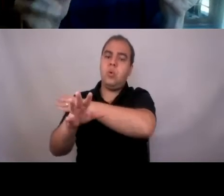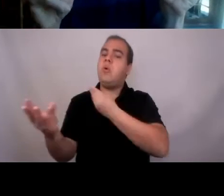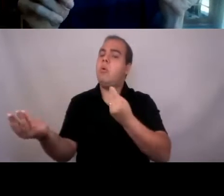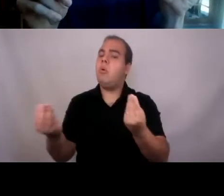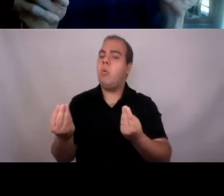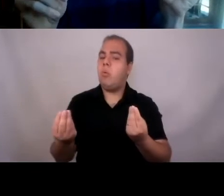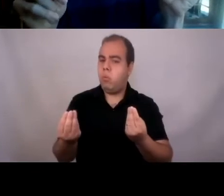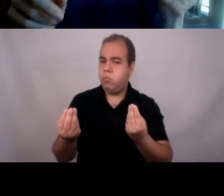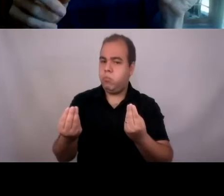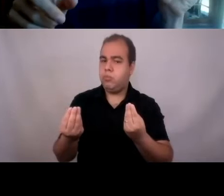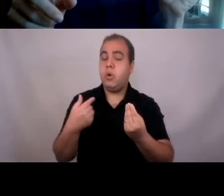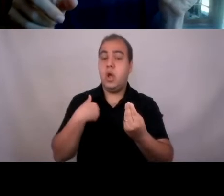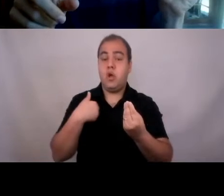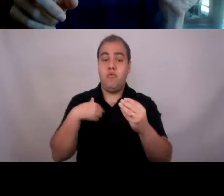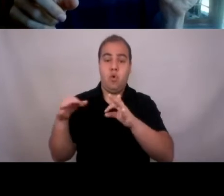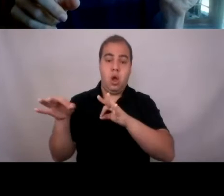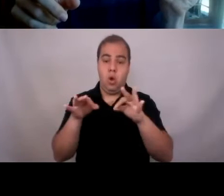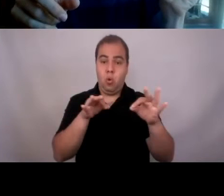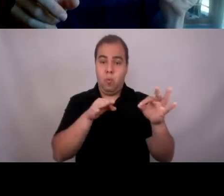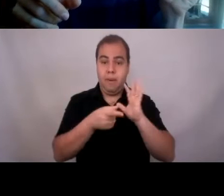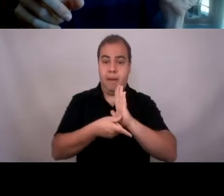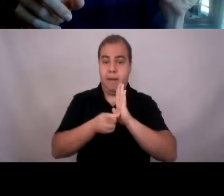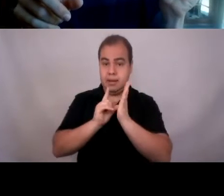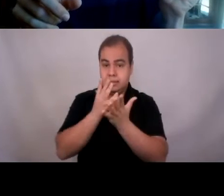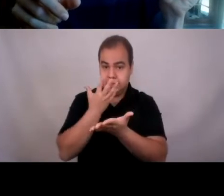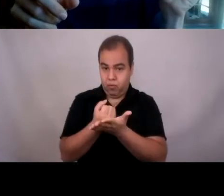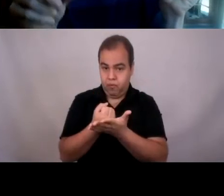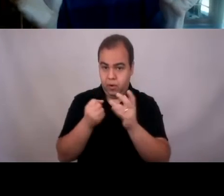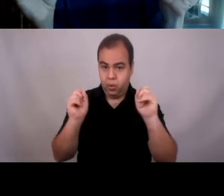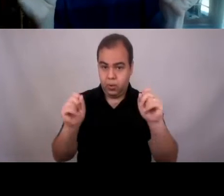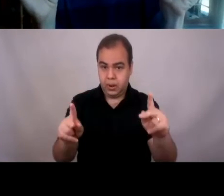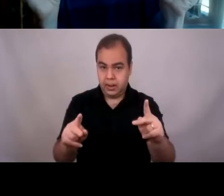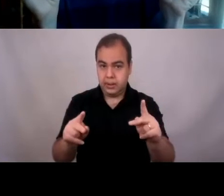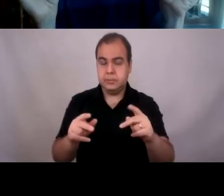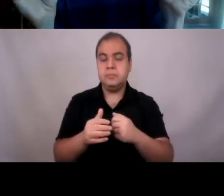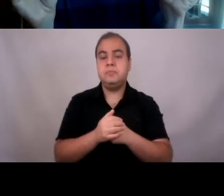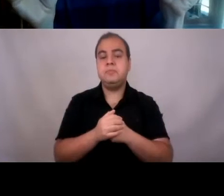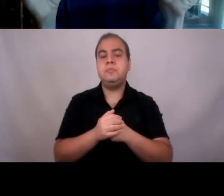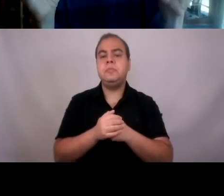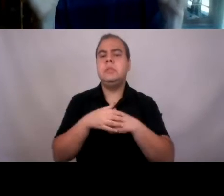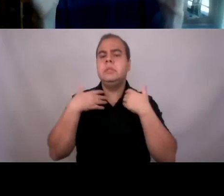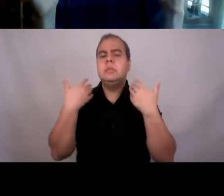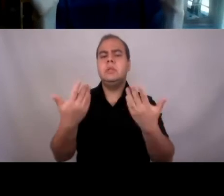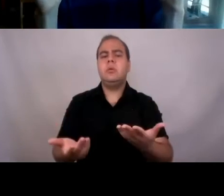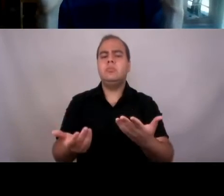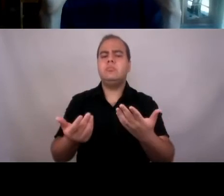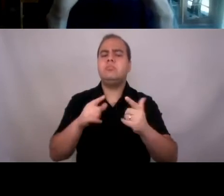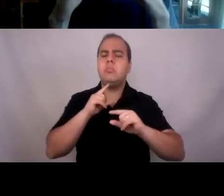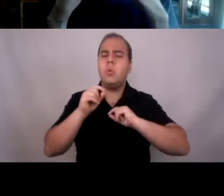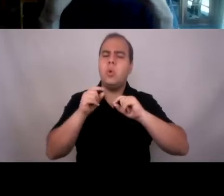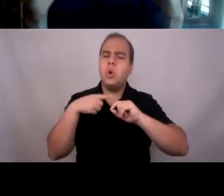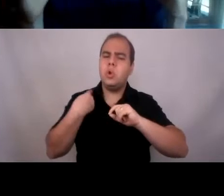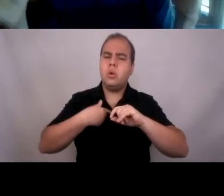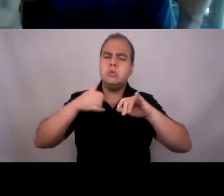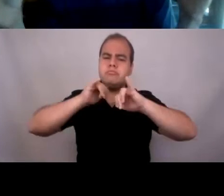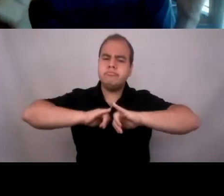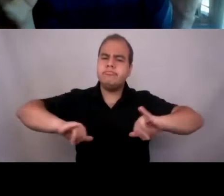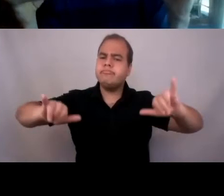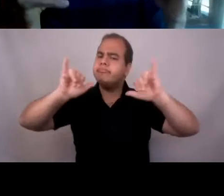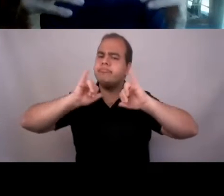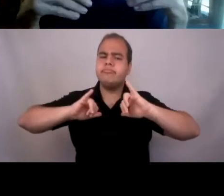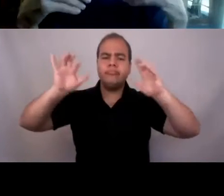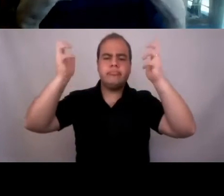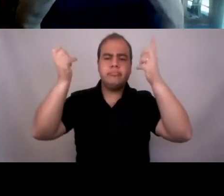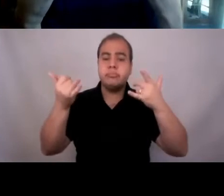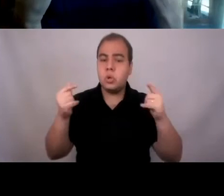Eu vou corrigir isso aqui antes de salvar para vocês, tá? Então, aqui, o que a gente está falando é que cada tipo de